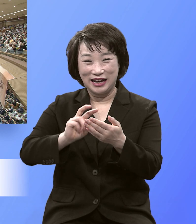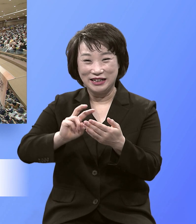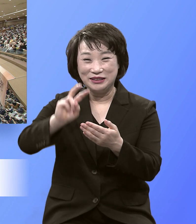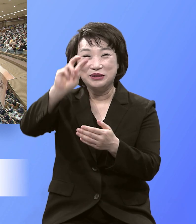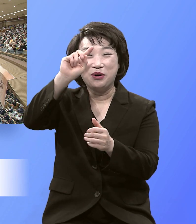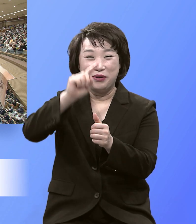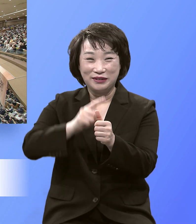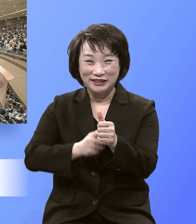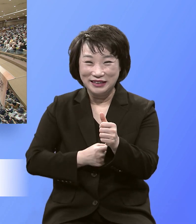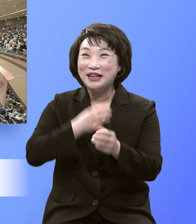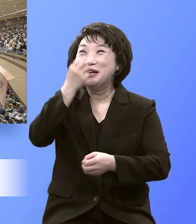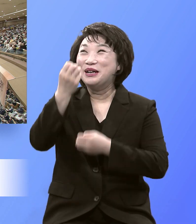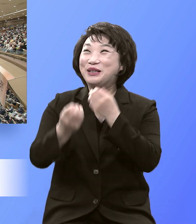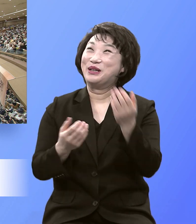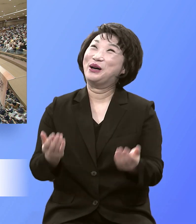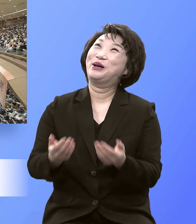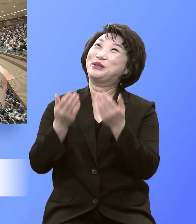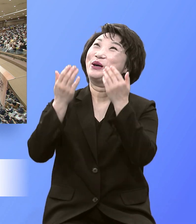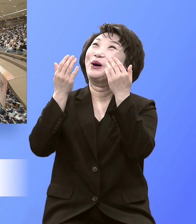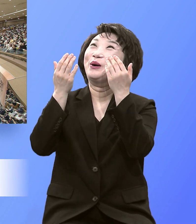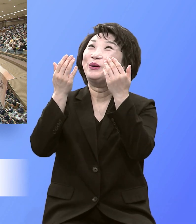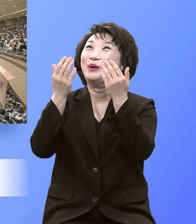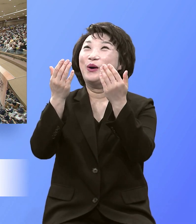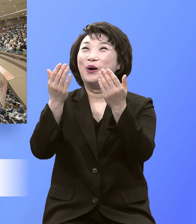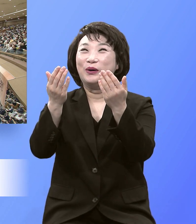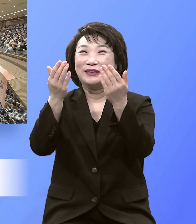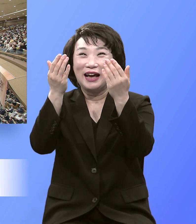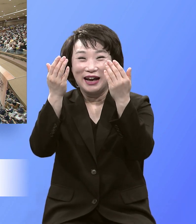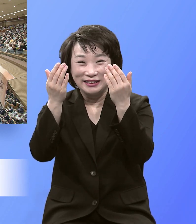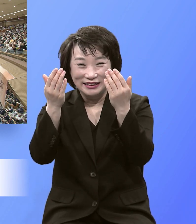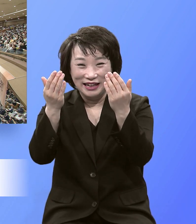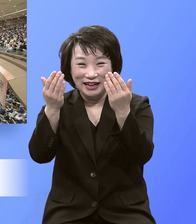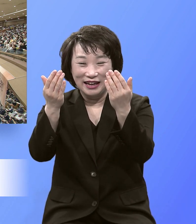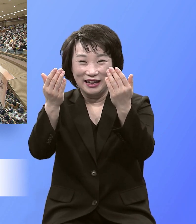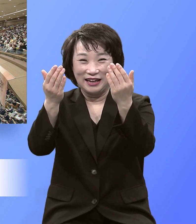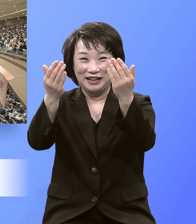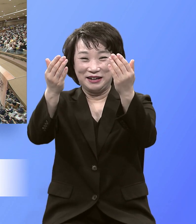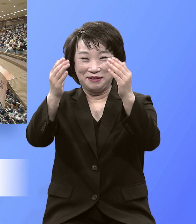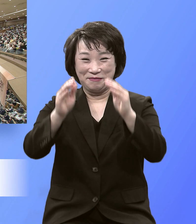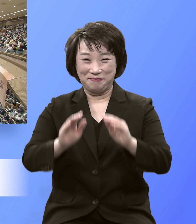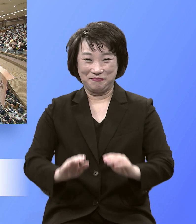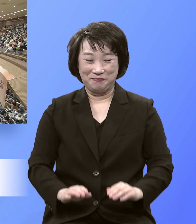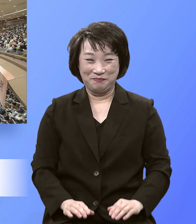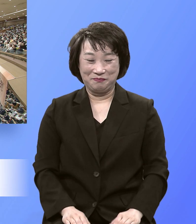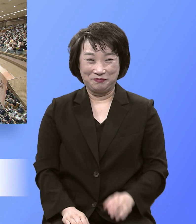할렐루야 찬송이 저절로